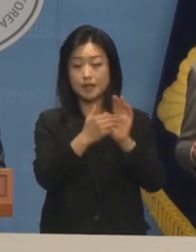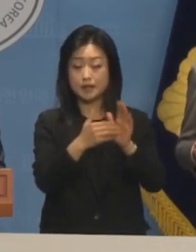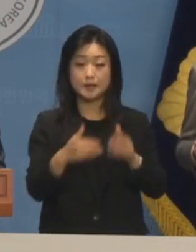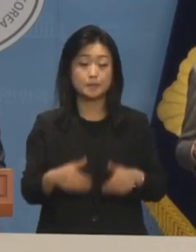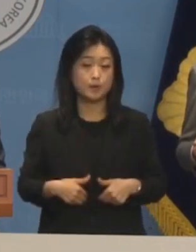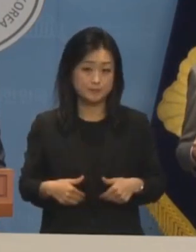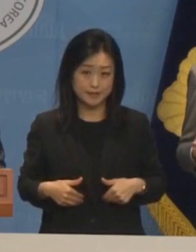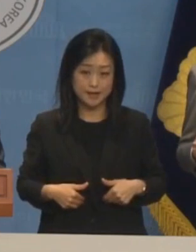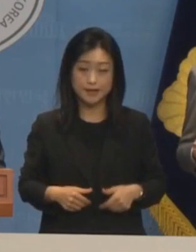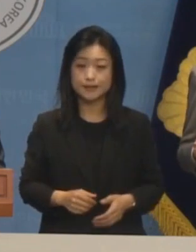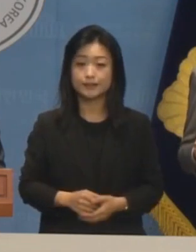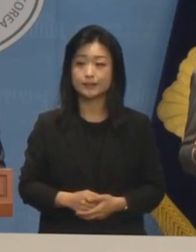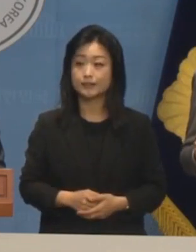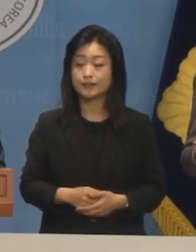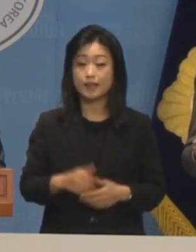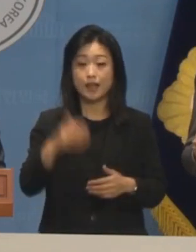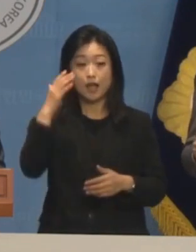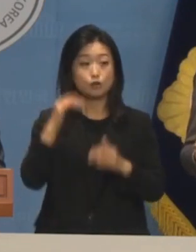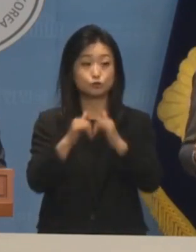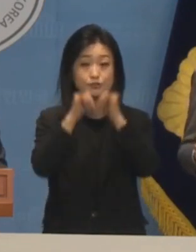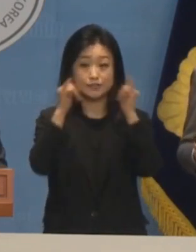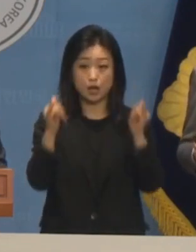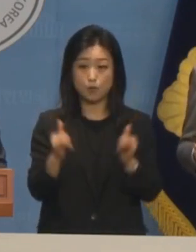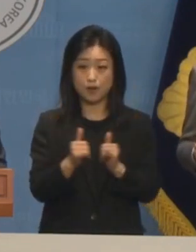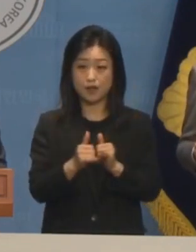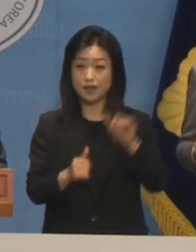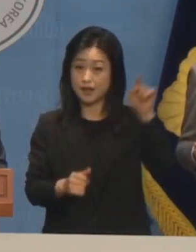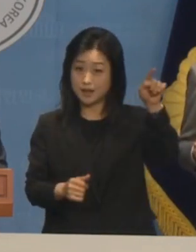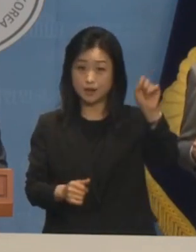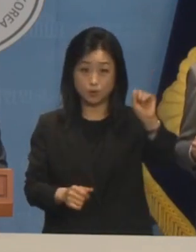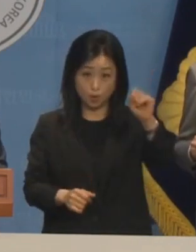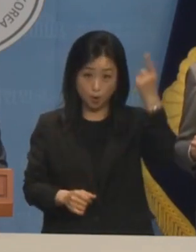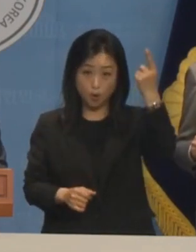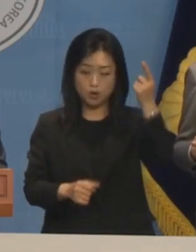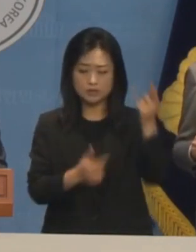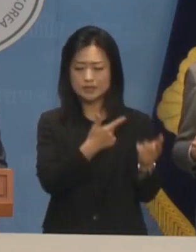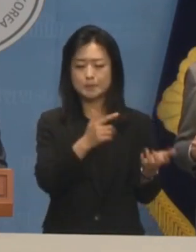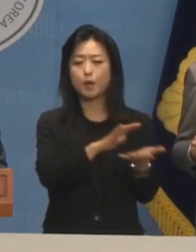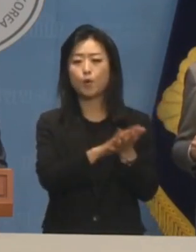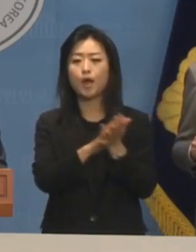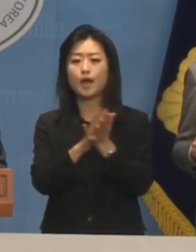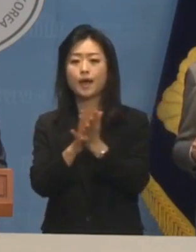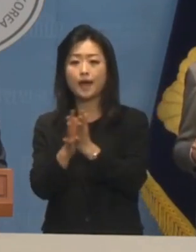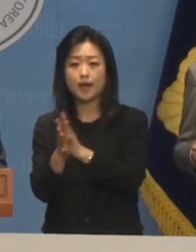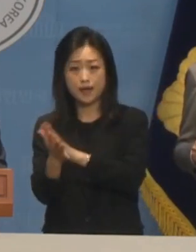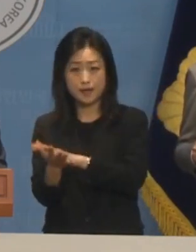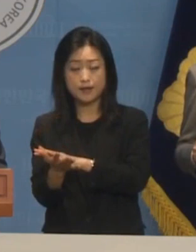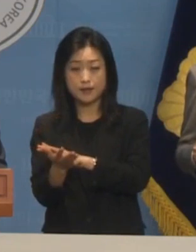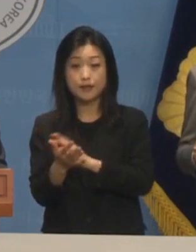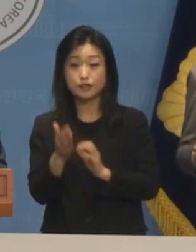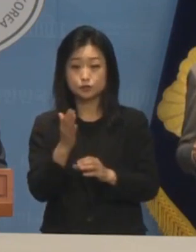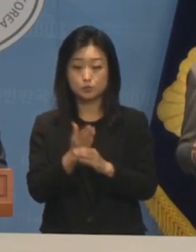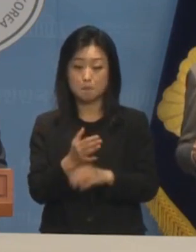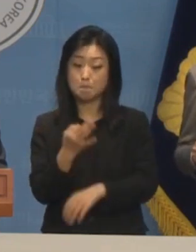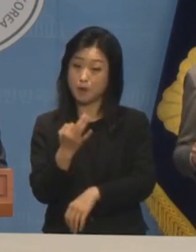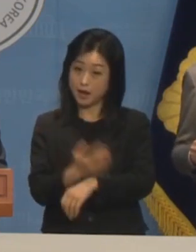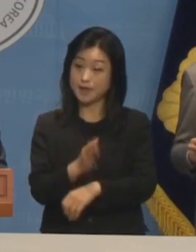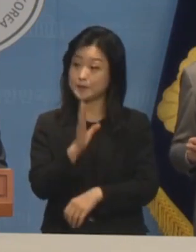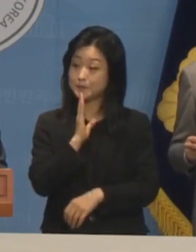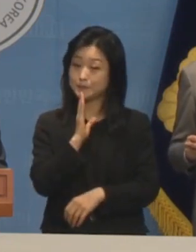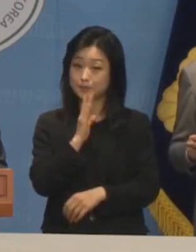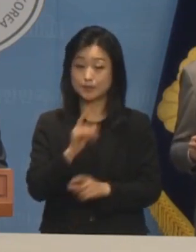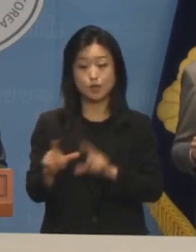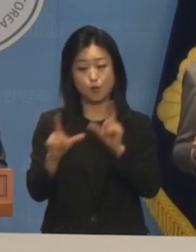때입니다. 우리 사회는 온라인 플랫폼 출현 이후 많은 변화를 겪었습니다. 물론 편리한 점이